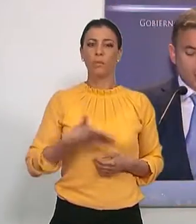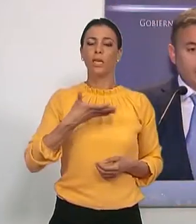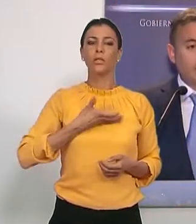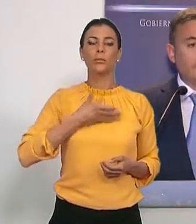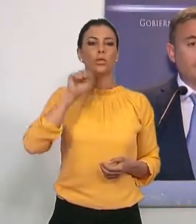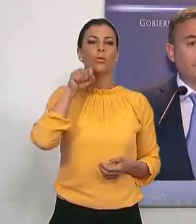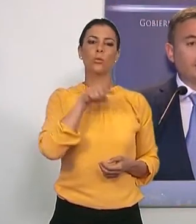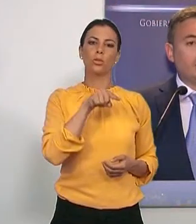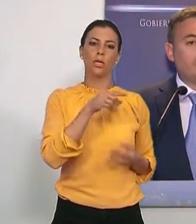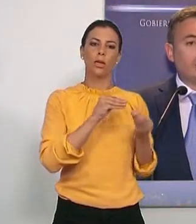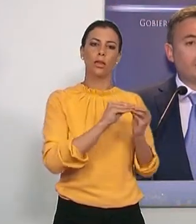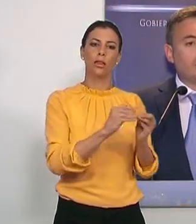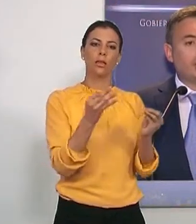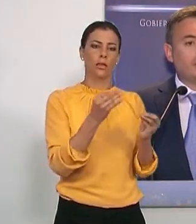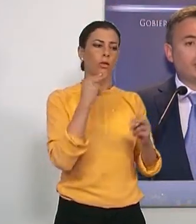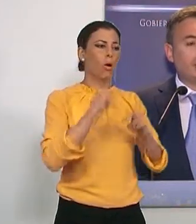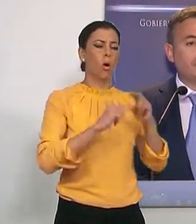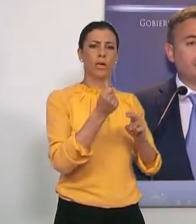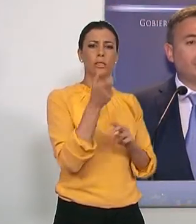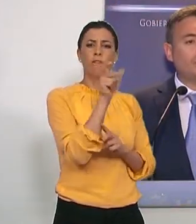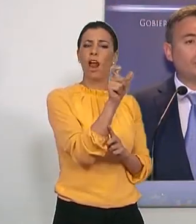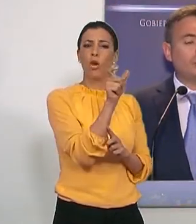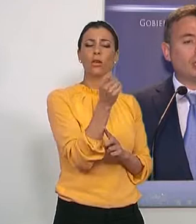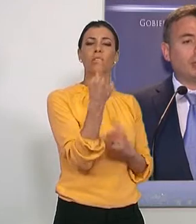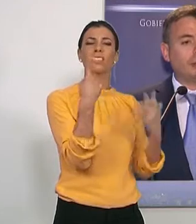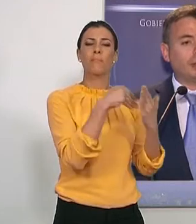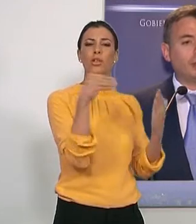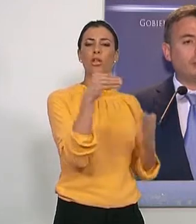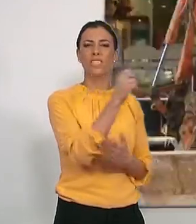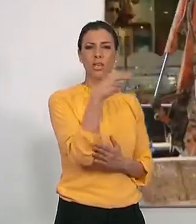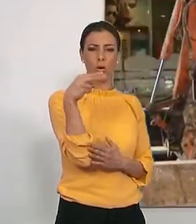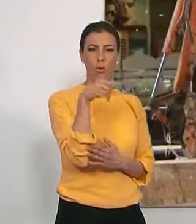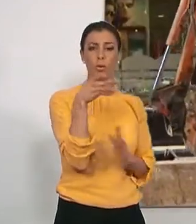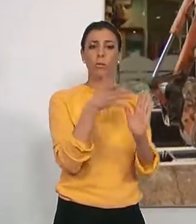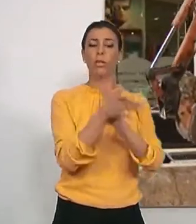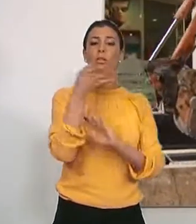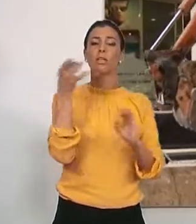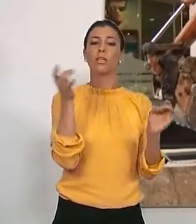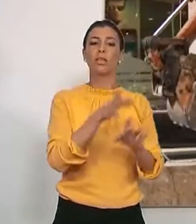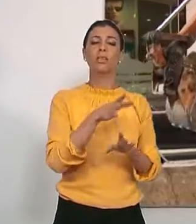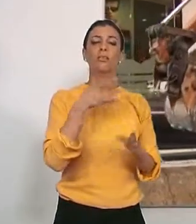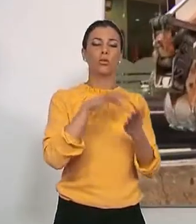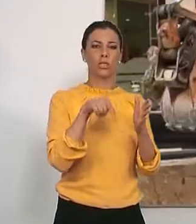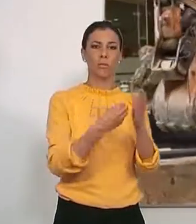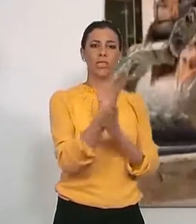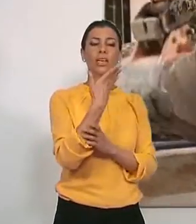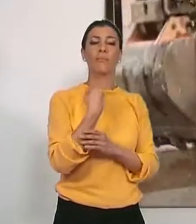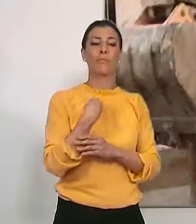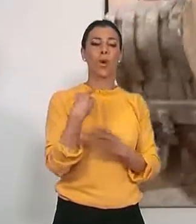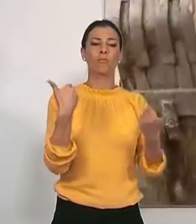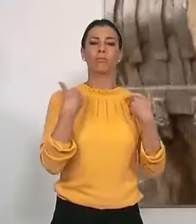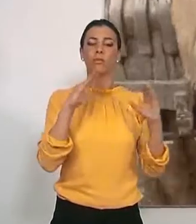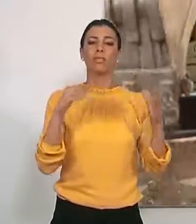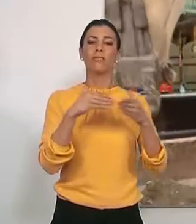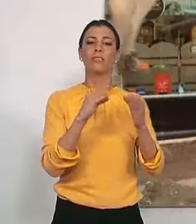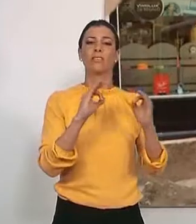el ayuntamiento de motril lleva a cabo obras por valor de 6 millones de euros según ha explicado en la mañana de hoy